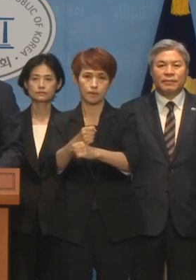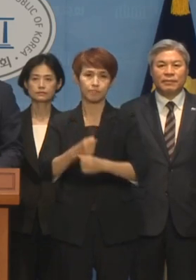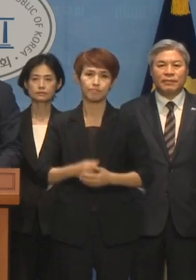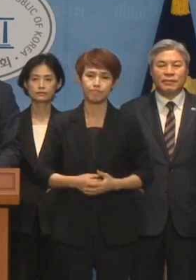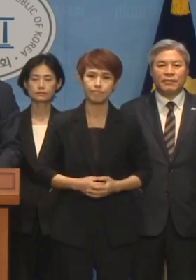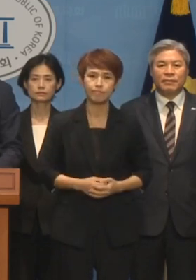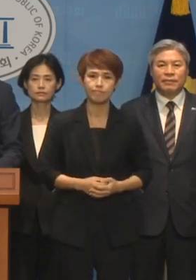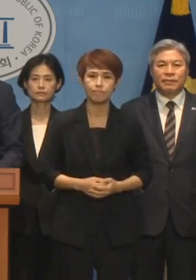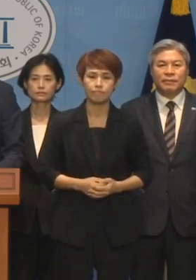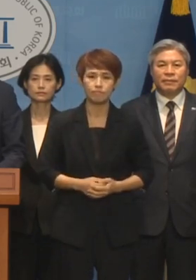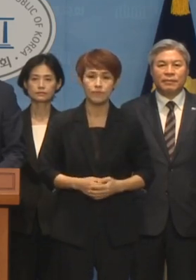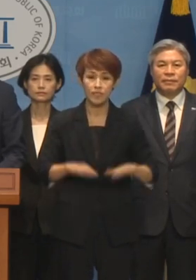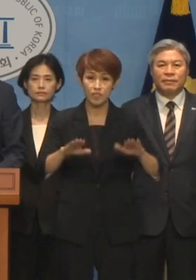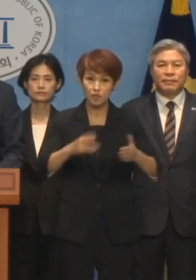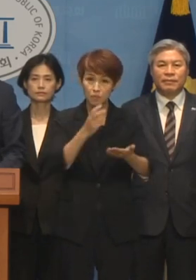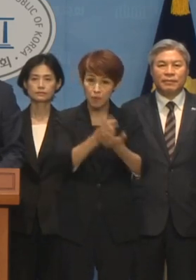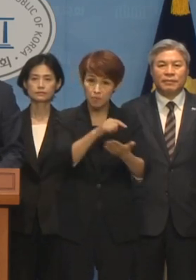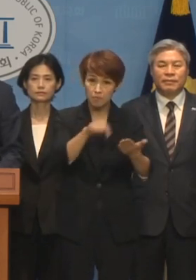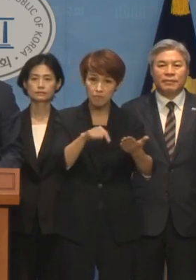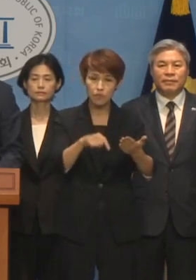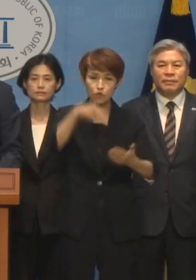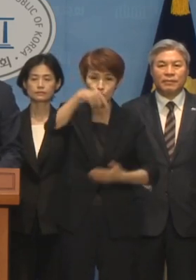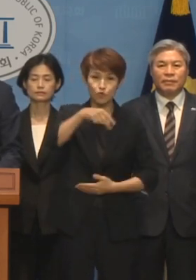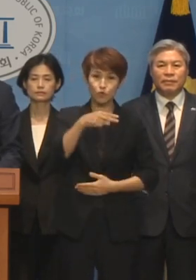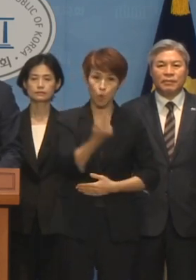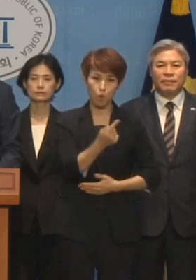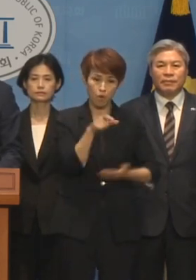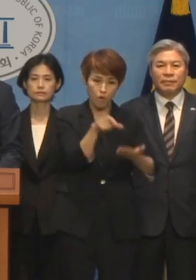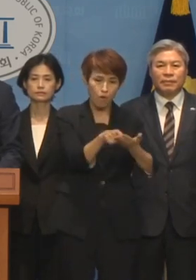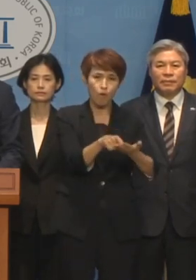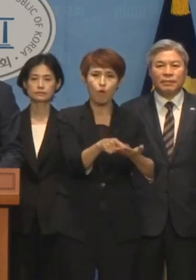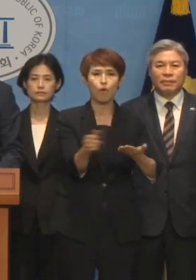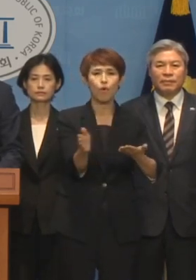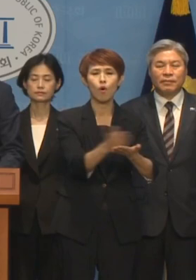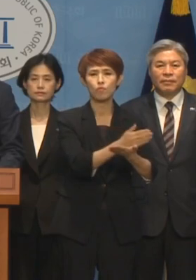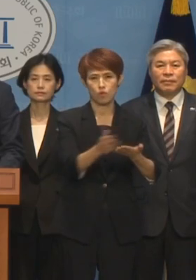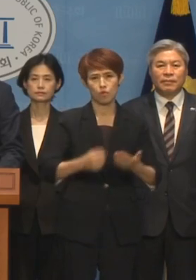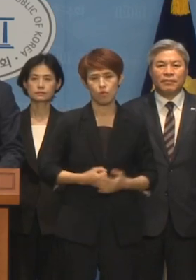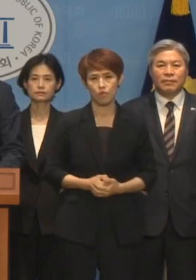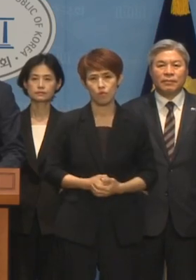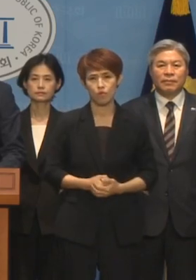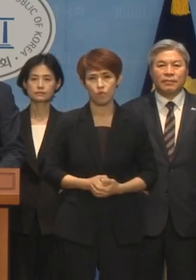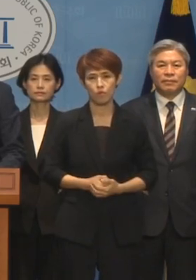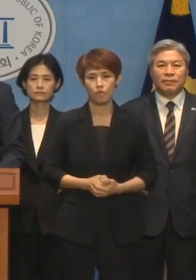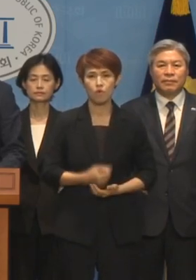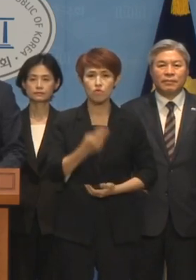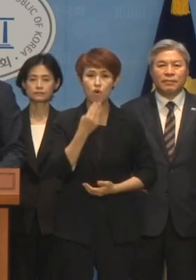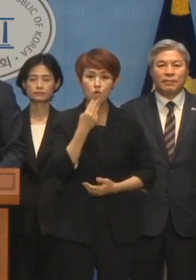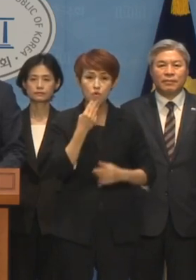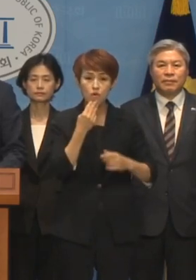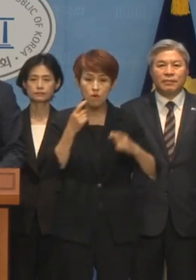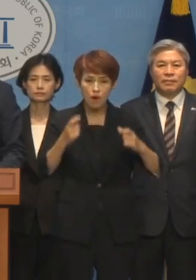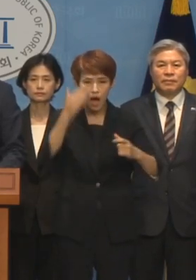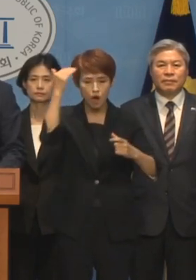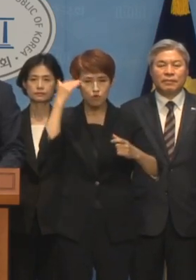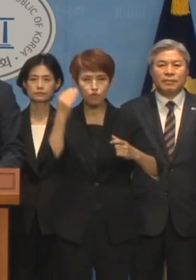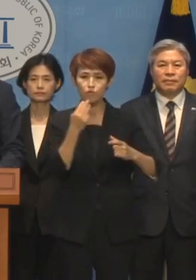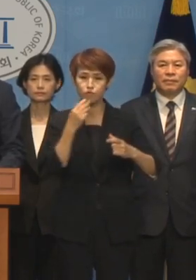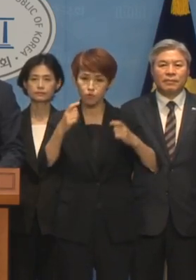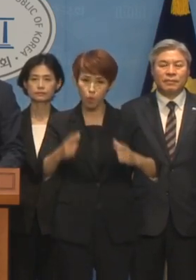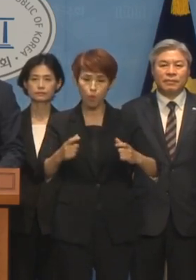신설합니다. 현행 헌법에는 수도 규정이 없습니다. 그러자 서울이 대한민국 수도인